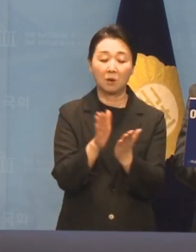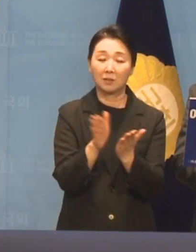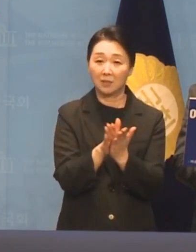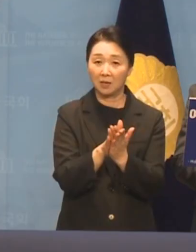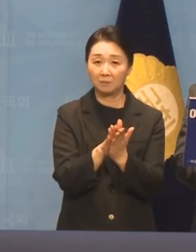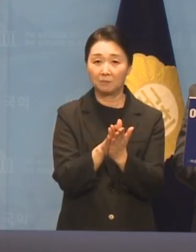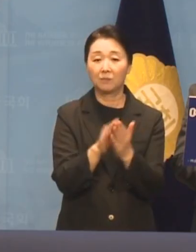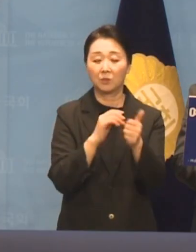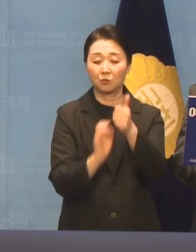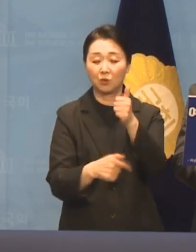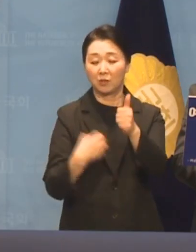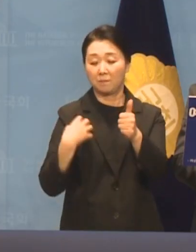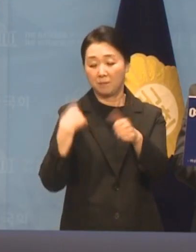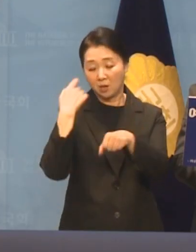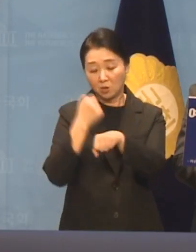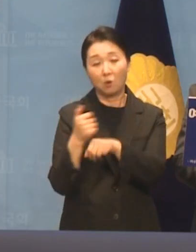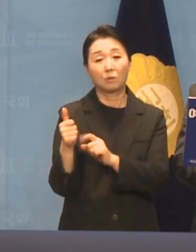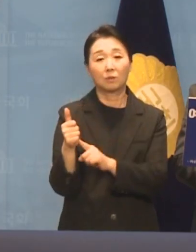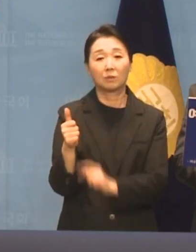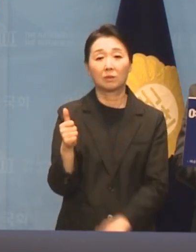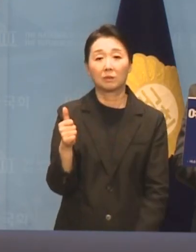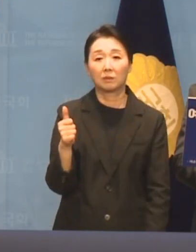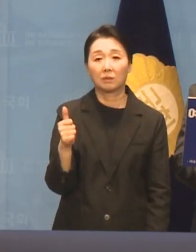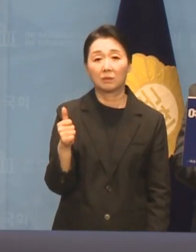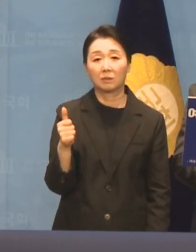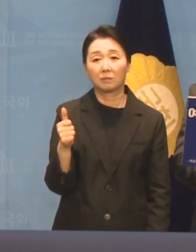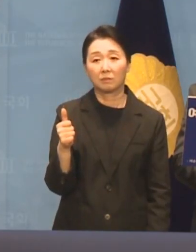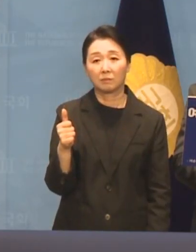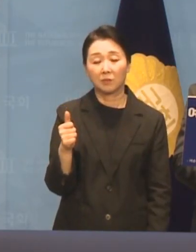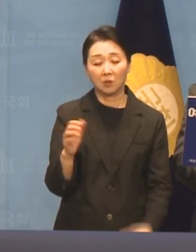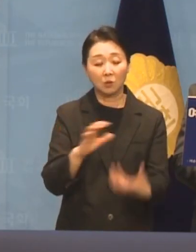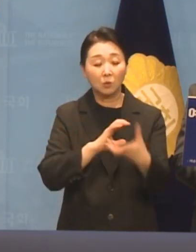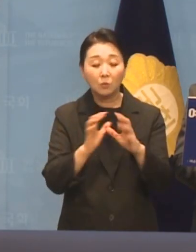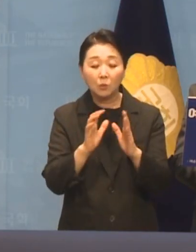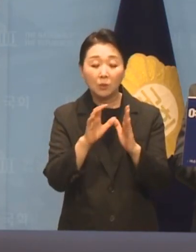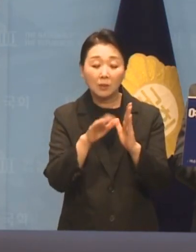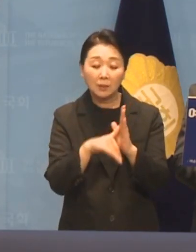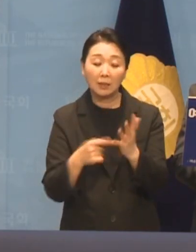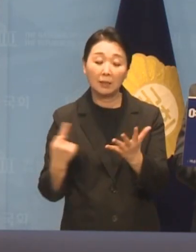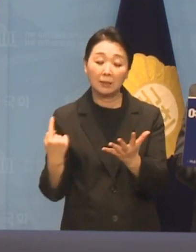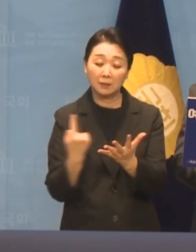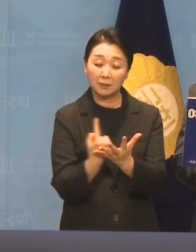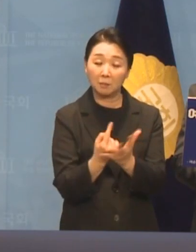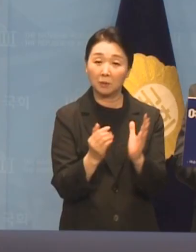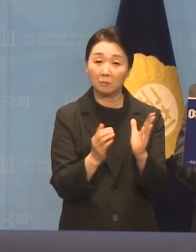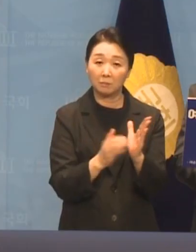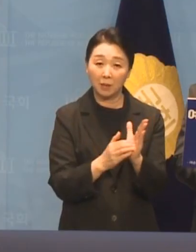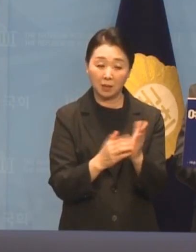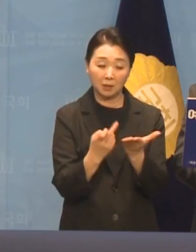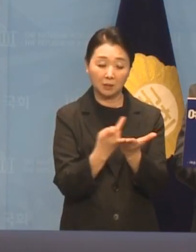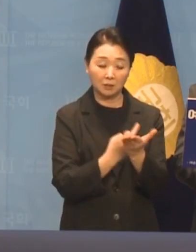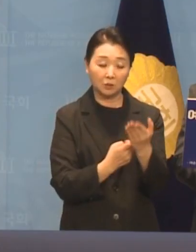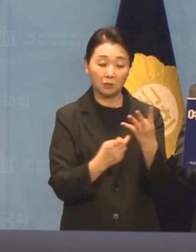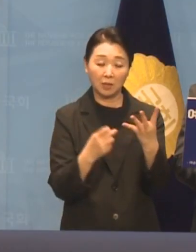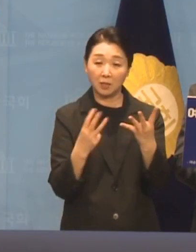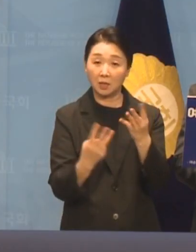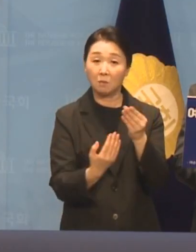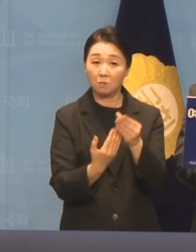국방군사편찬연구소 책임연구원은 한 토론회에서 제주 4.3